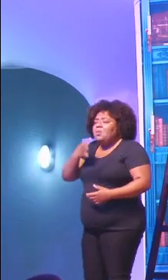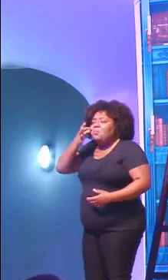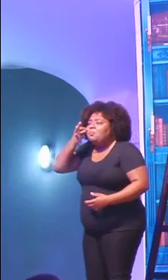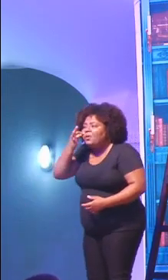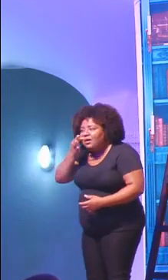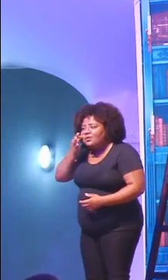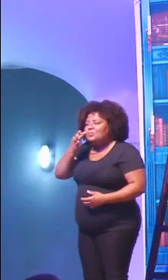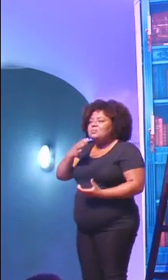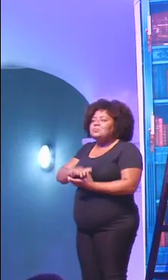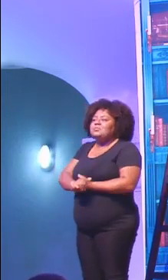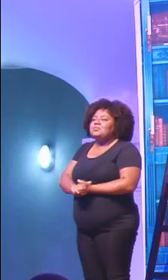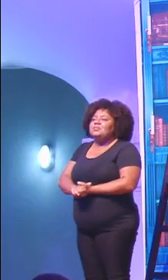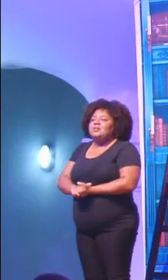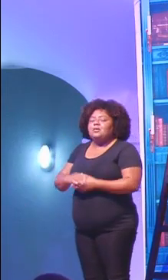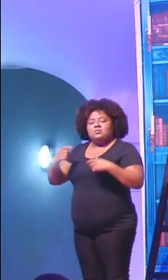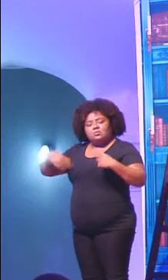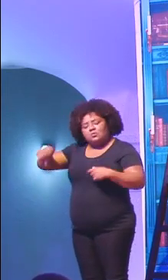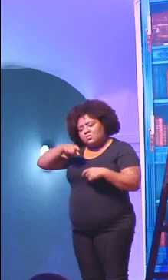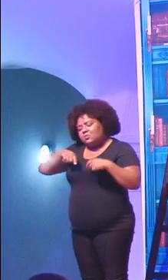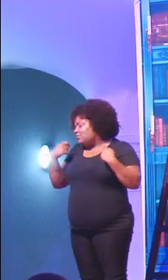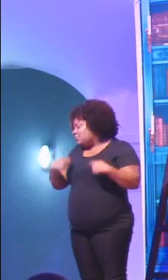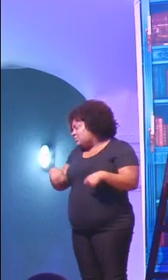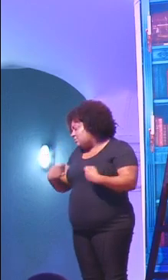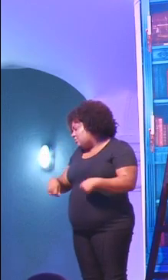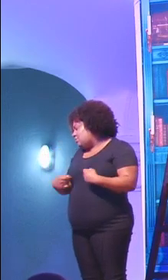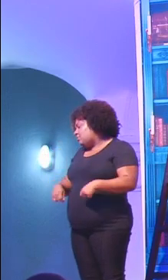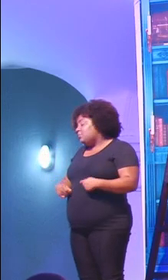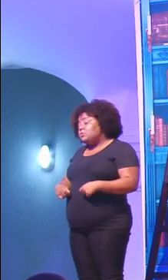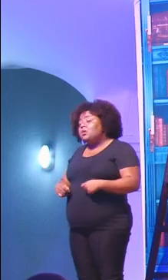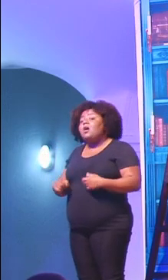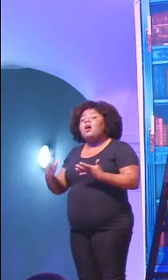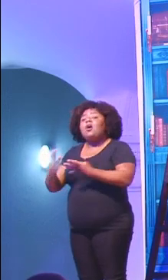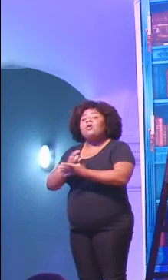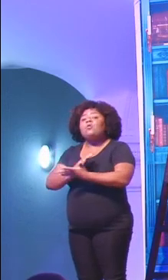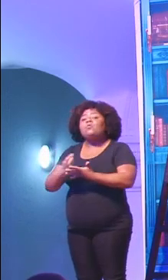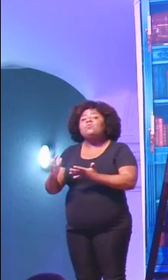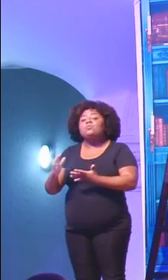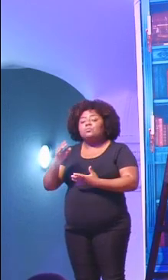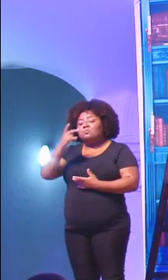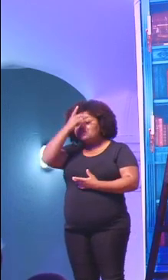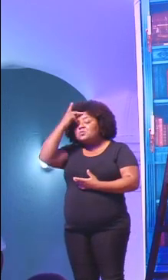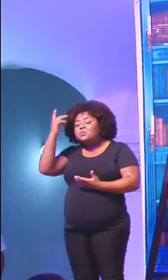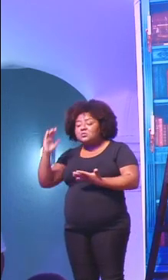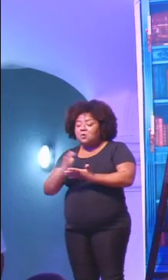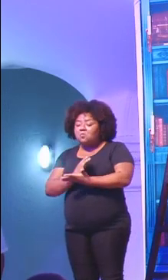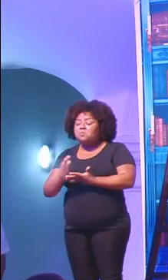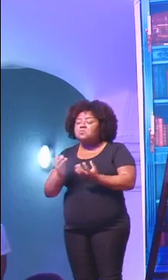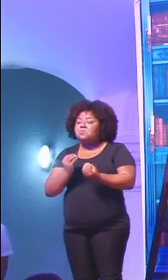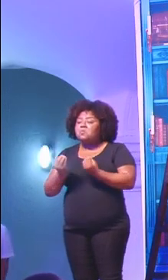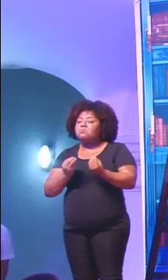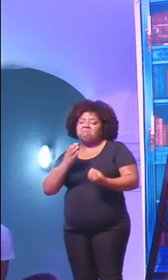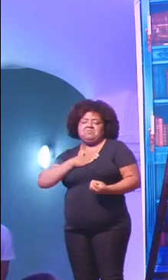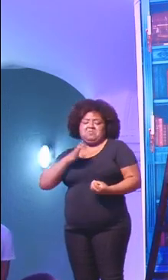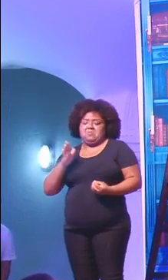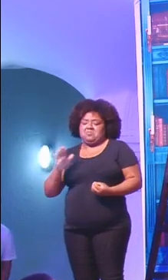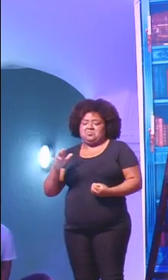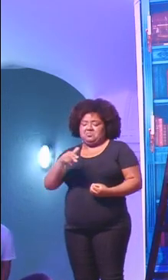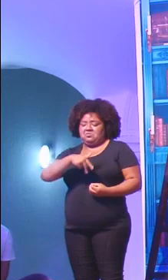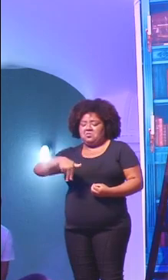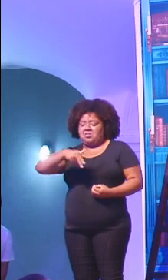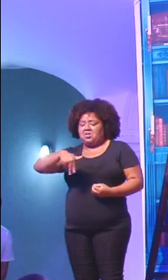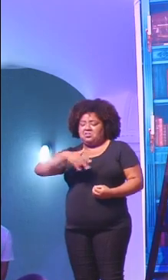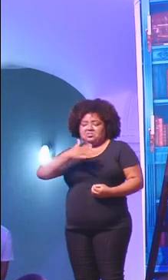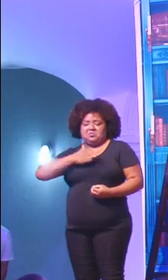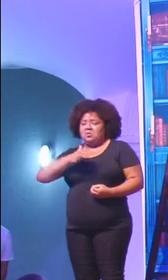humano que é isso que a gente precisa. É por isso que tem gente que não gosta do povo do Nordeste, porque é humano e tem gente que